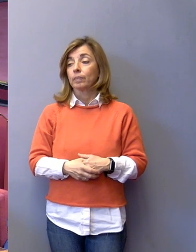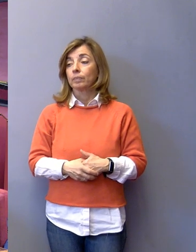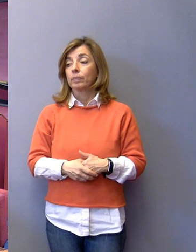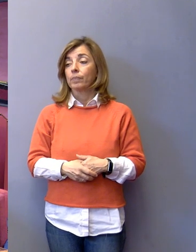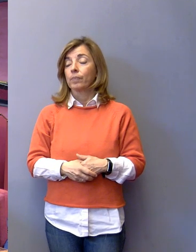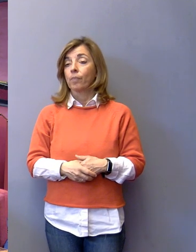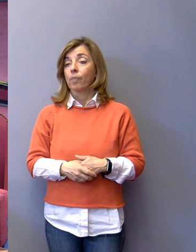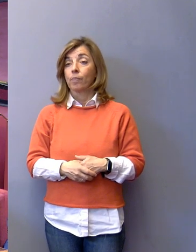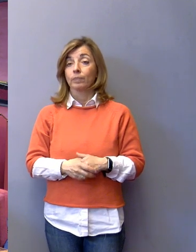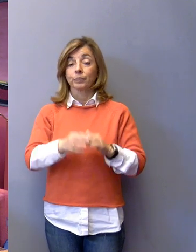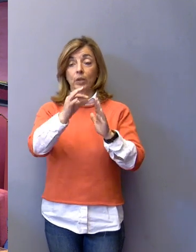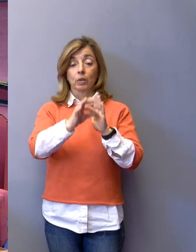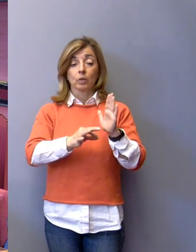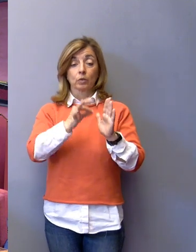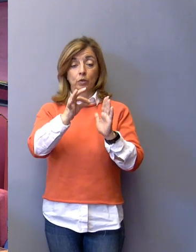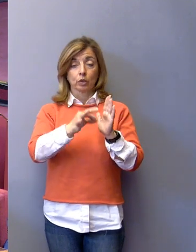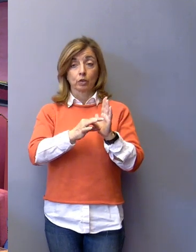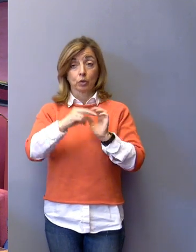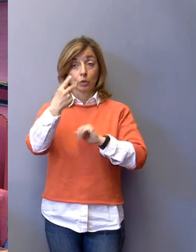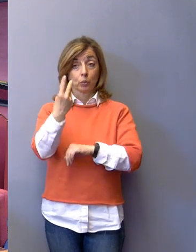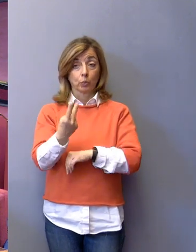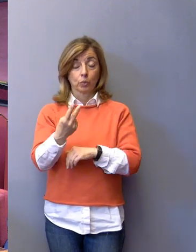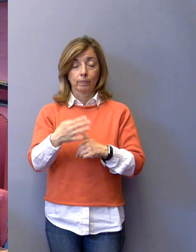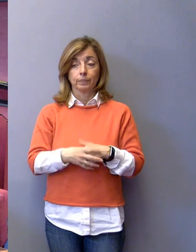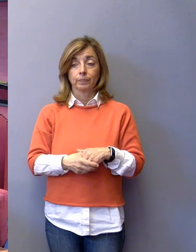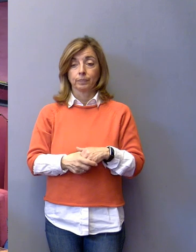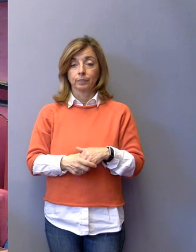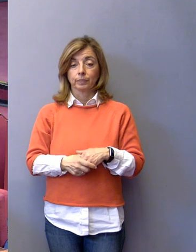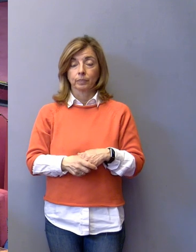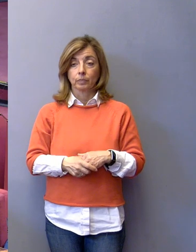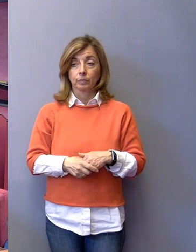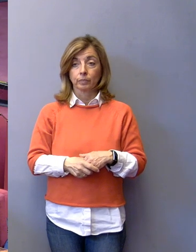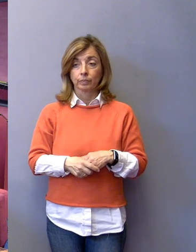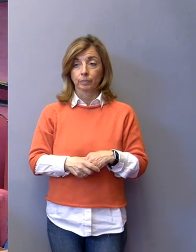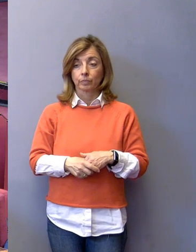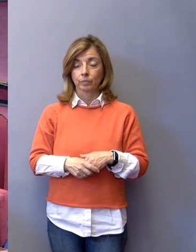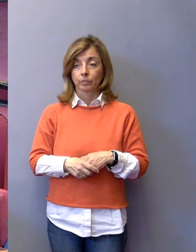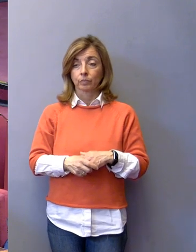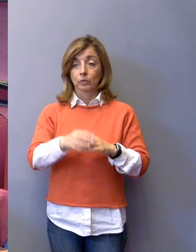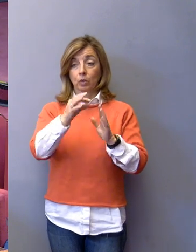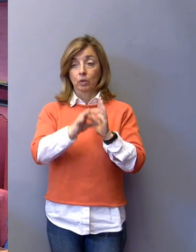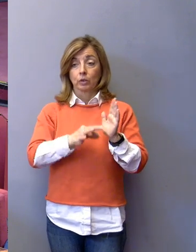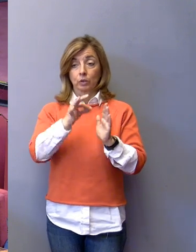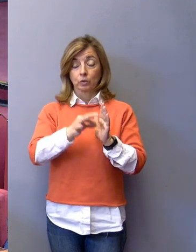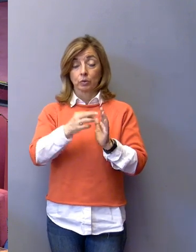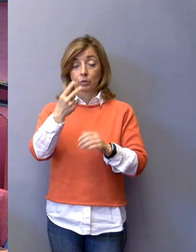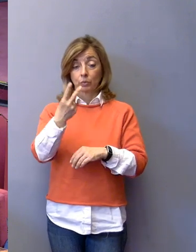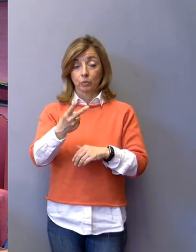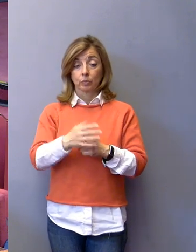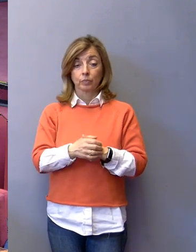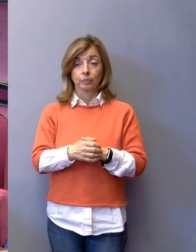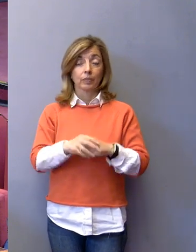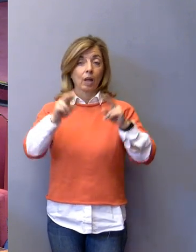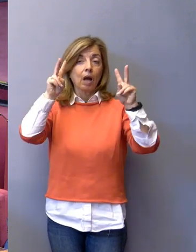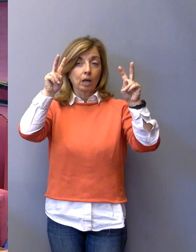ordine del giorno passa l'ordine del giorno numero 2 Dunque nell'ordine del giorno numero 2 è tratto un